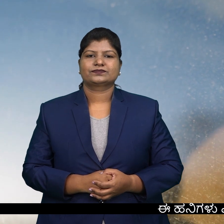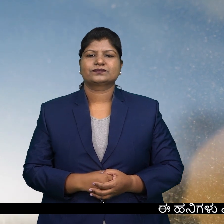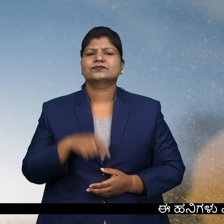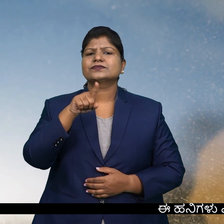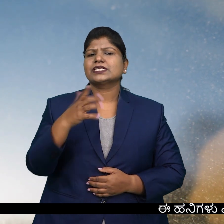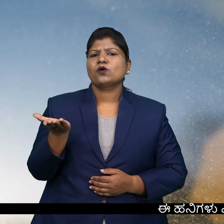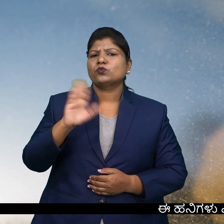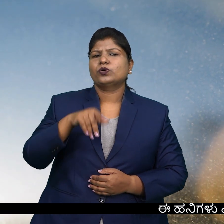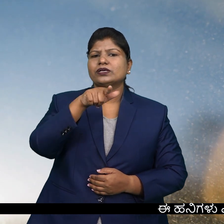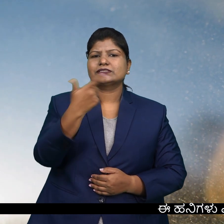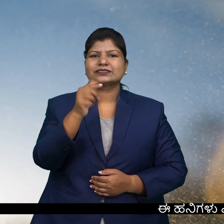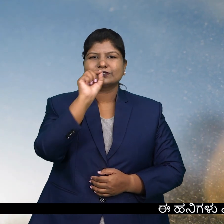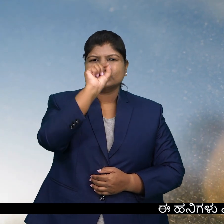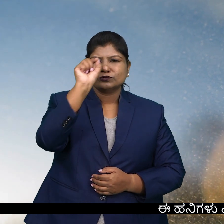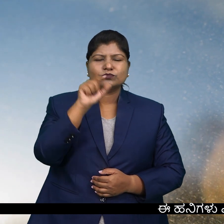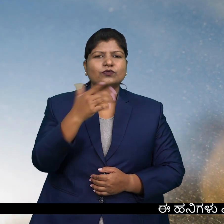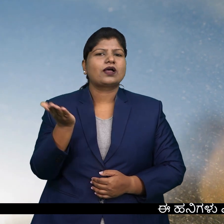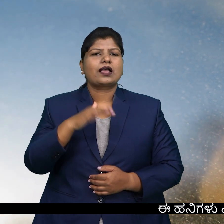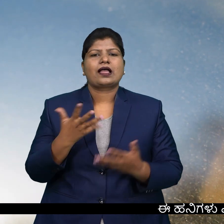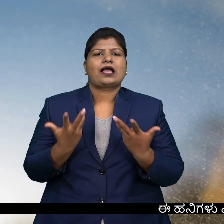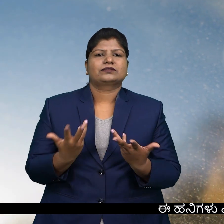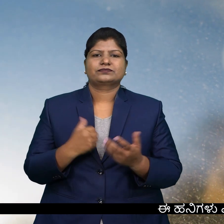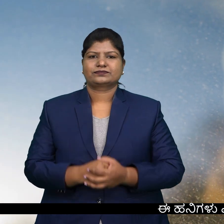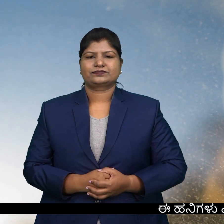ಈ ಹನಿಗಳು ಎಲ್ಲಿಂದ ಬರುತ್ತವೆ?